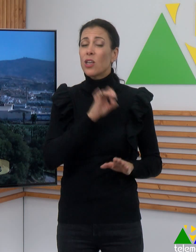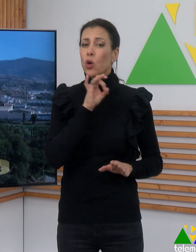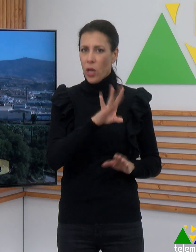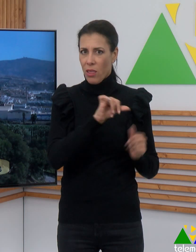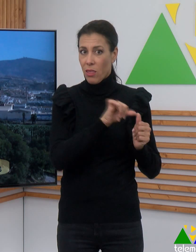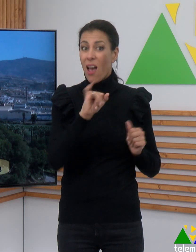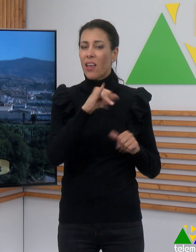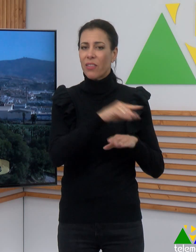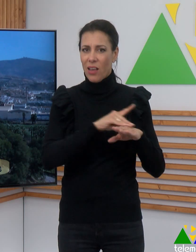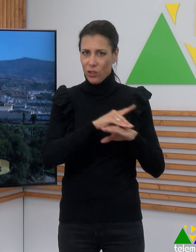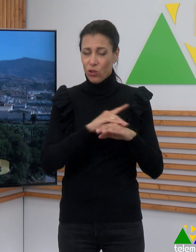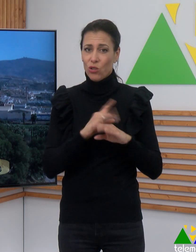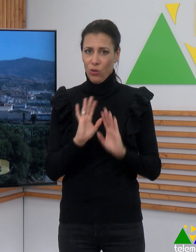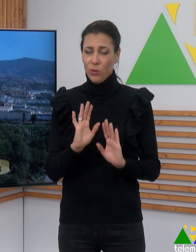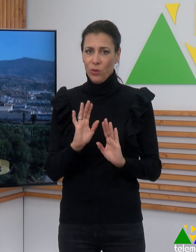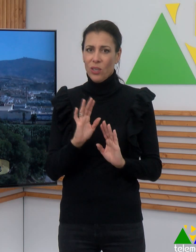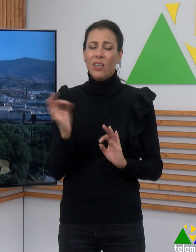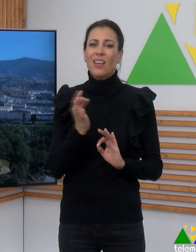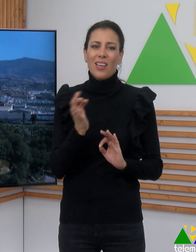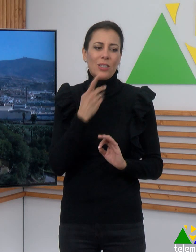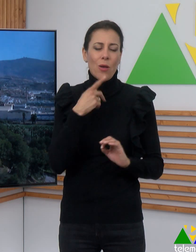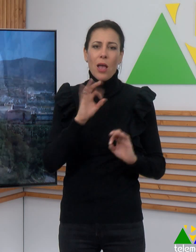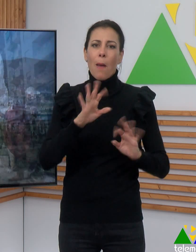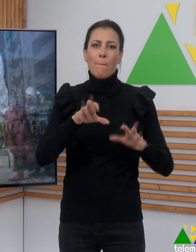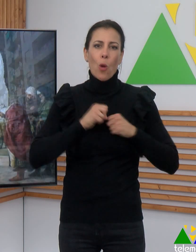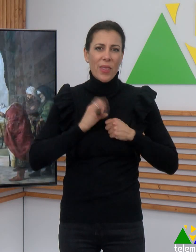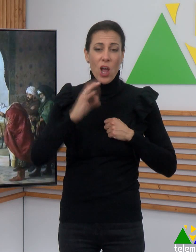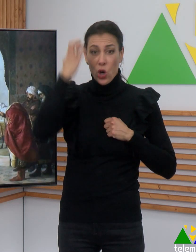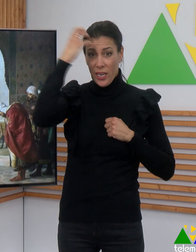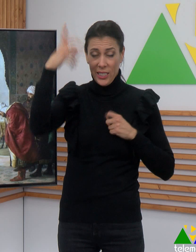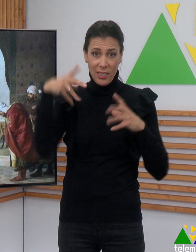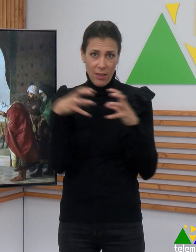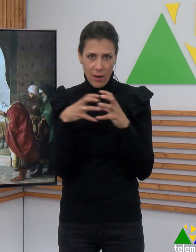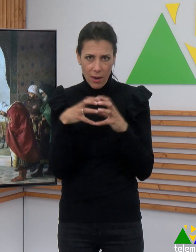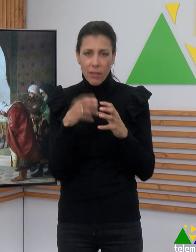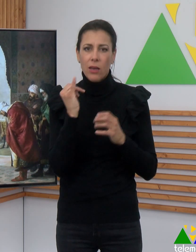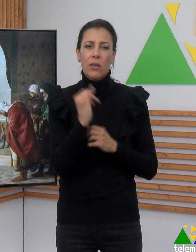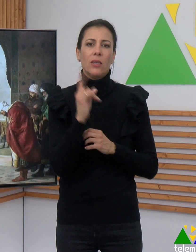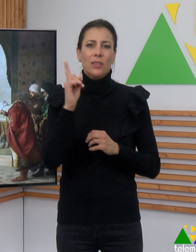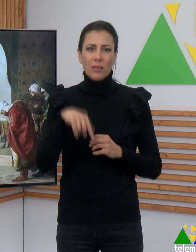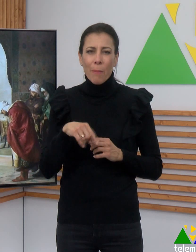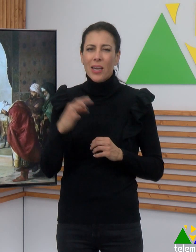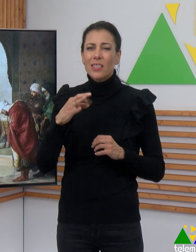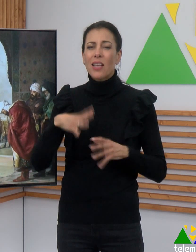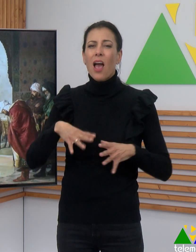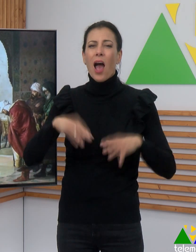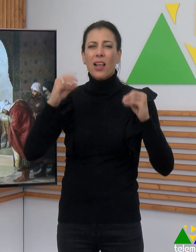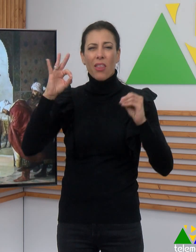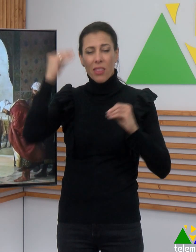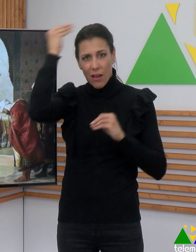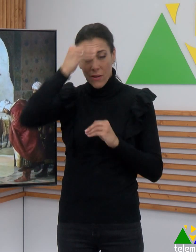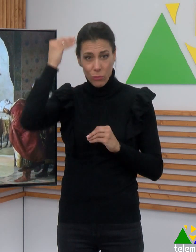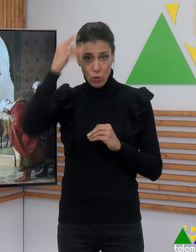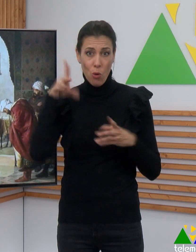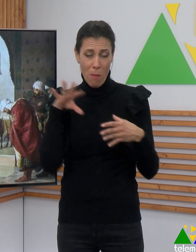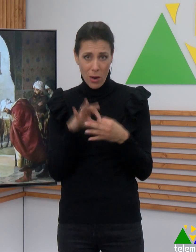datos, desde la que era propiedad de los reyes de Granada y existió la alcazaba de